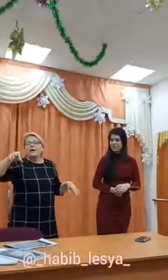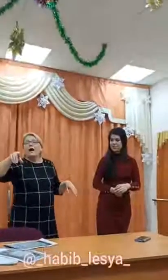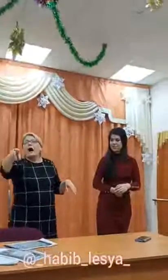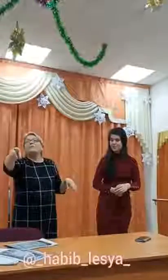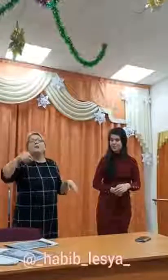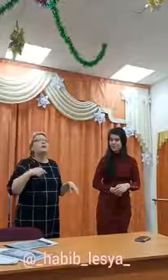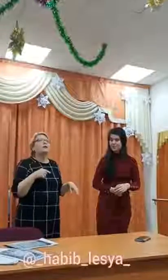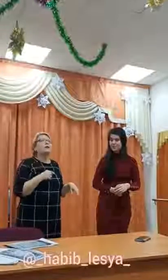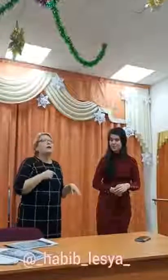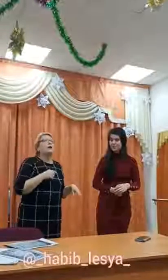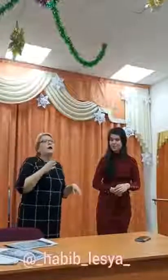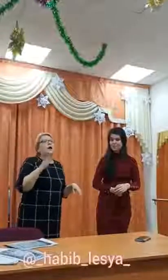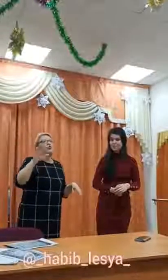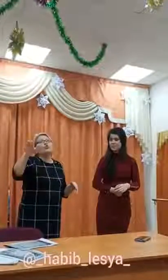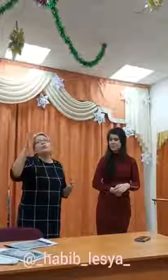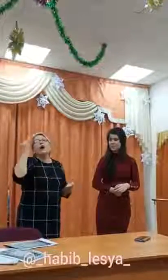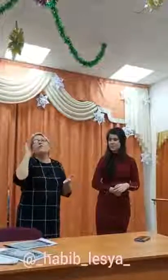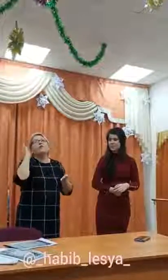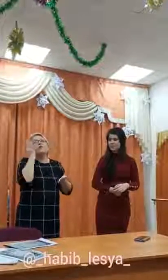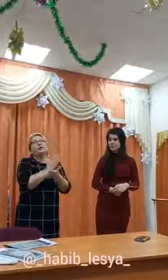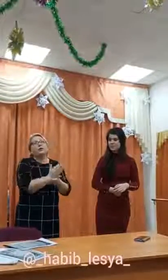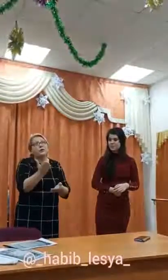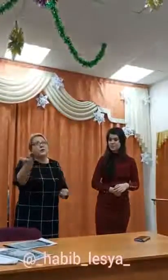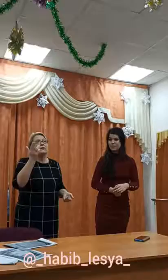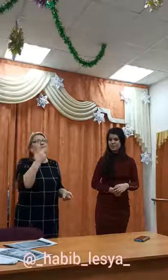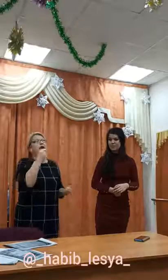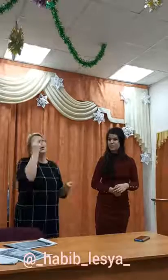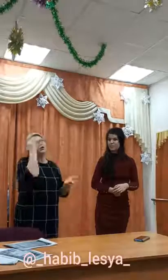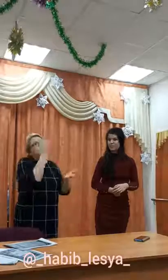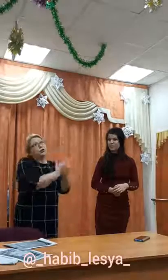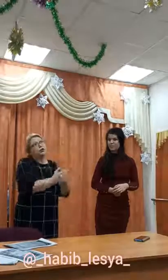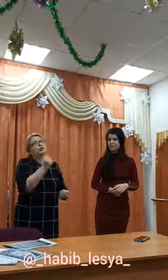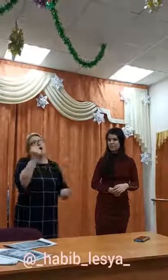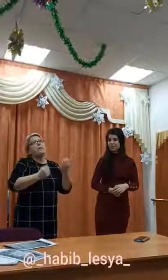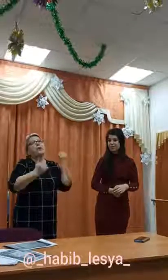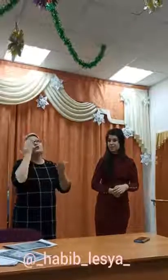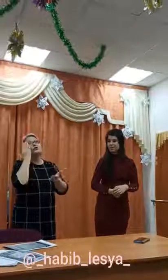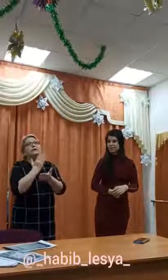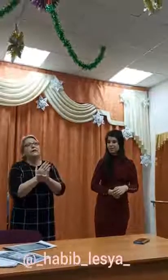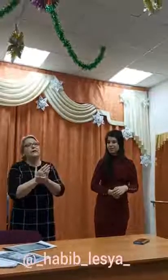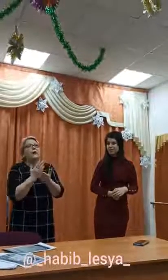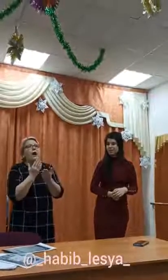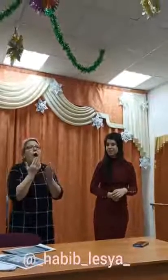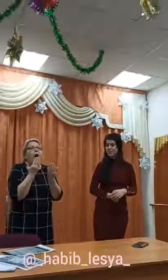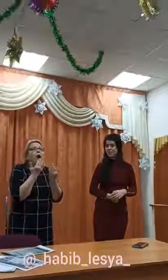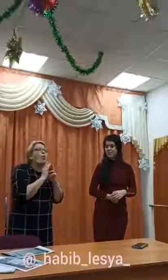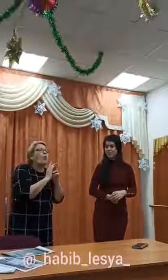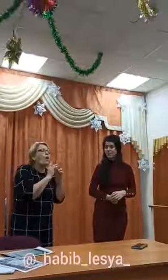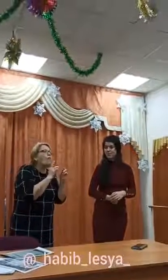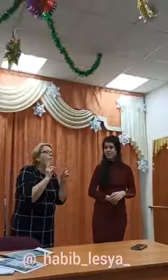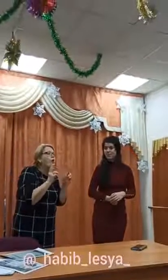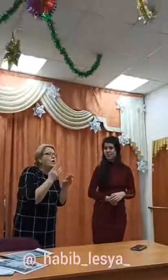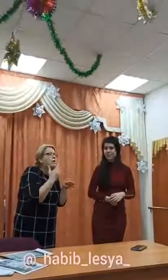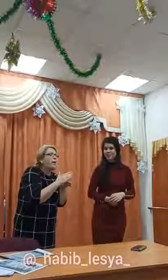А ты? Ну, у тебя квартира есть, дача есть, машина есть. А у кого